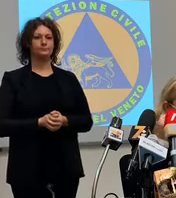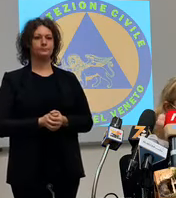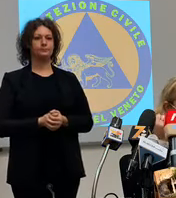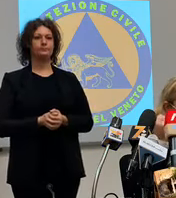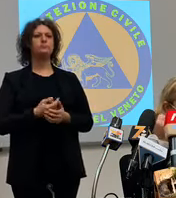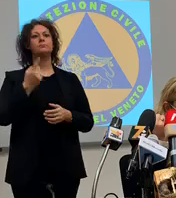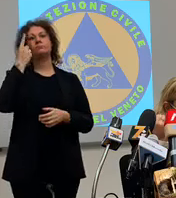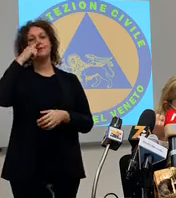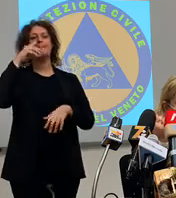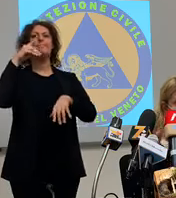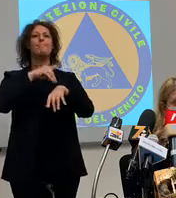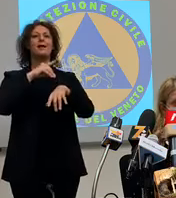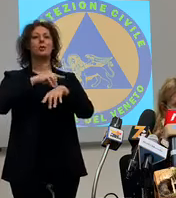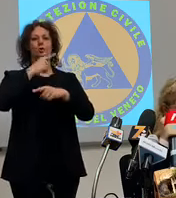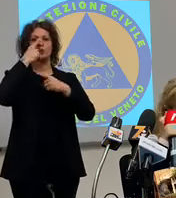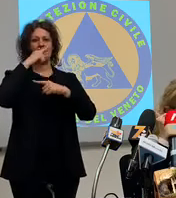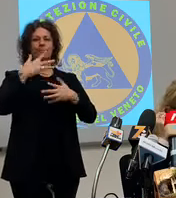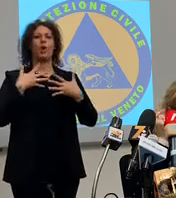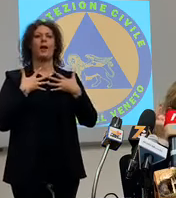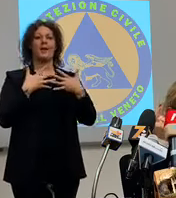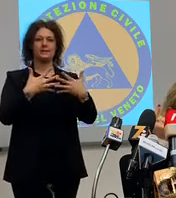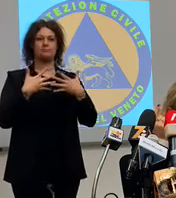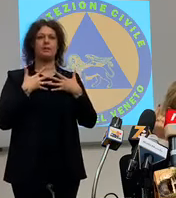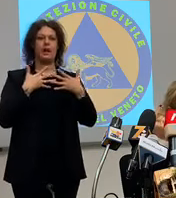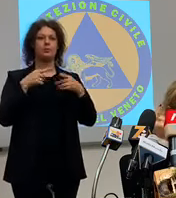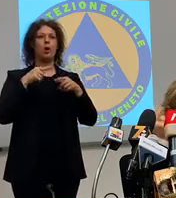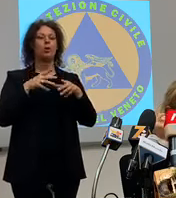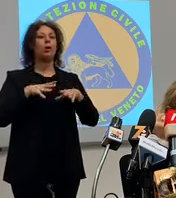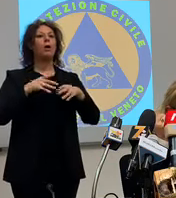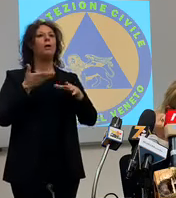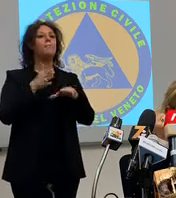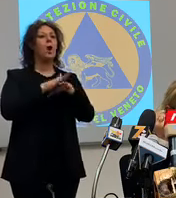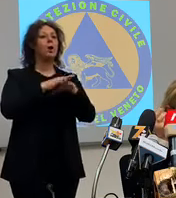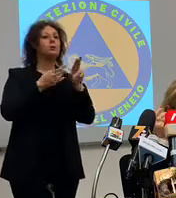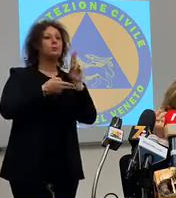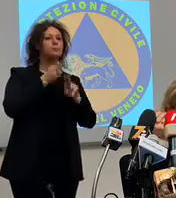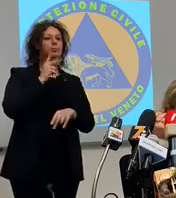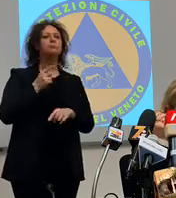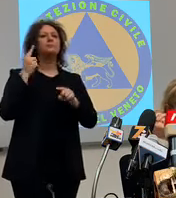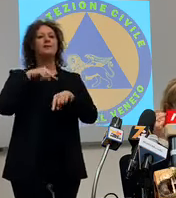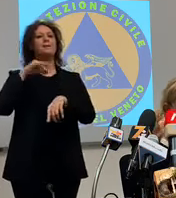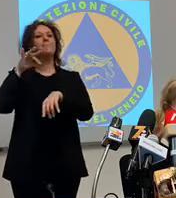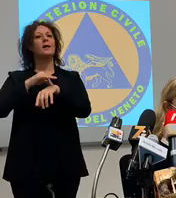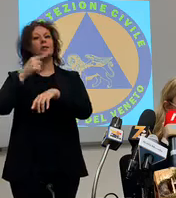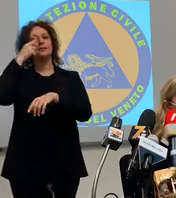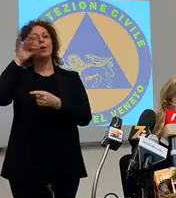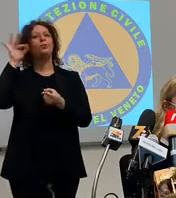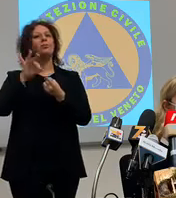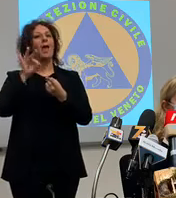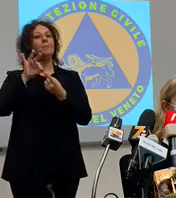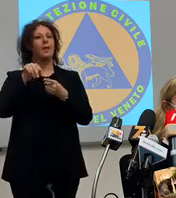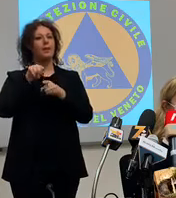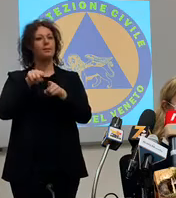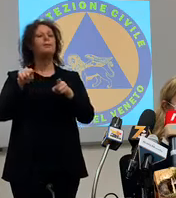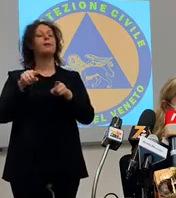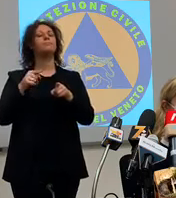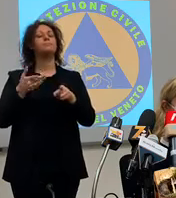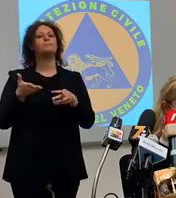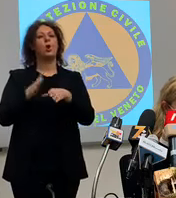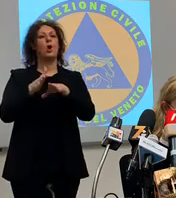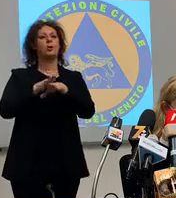patologie respiratorie per il diabete per le patologie